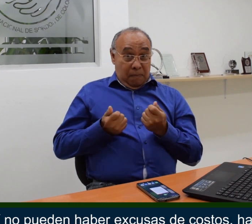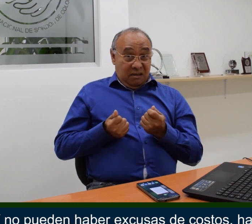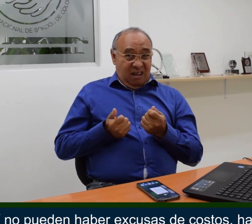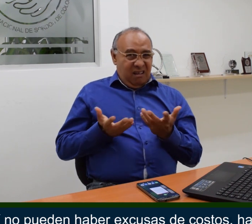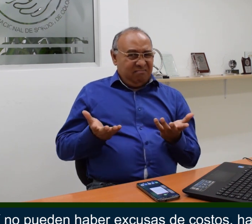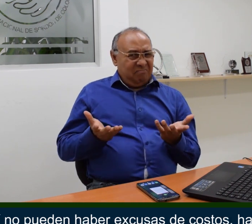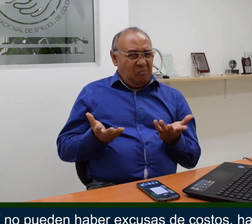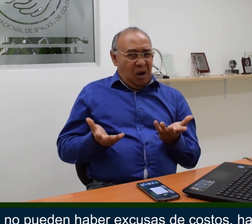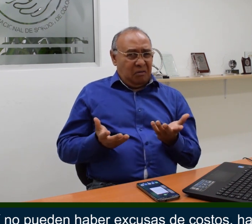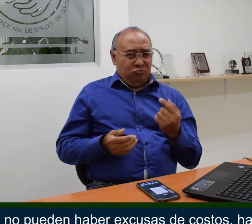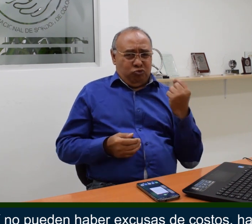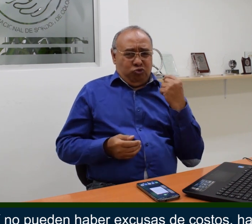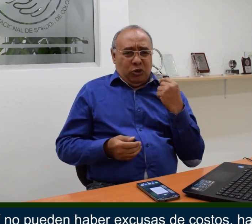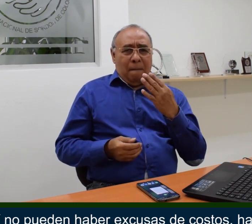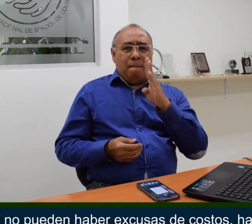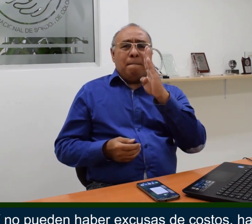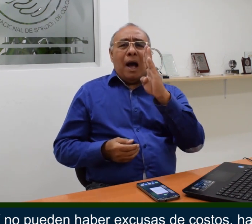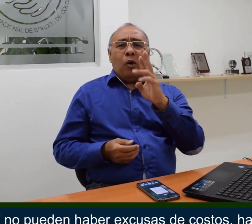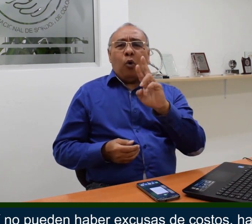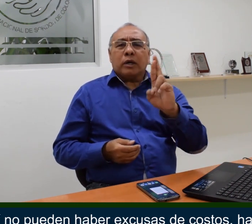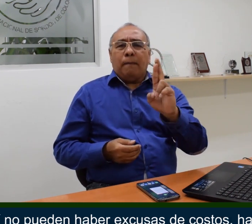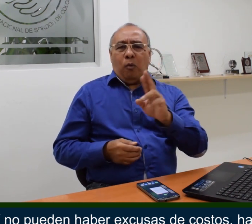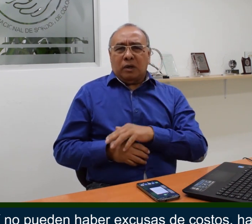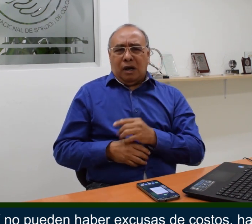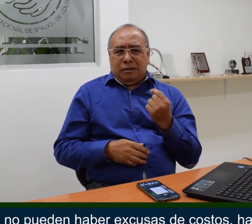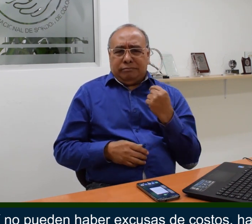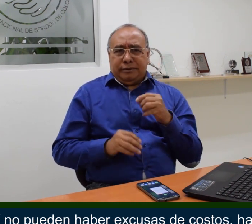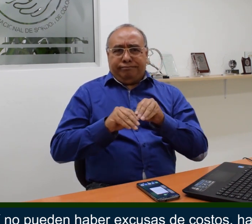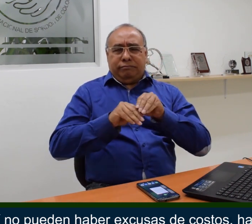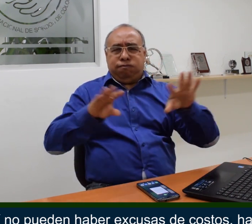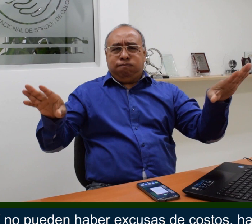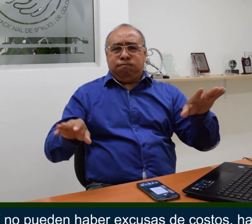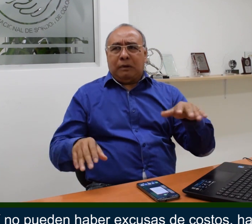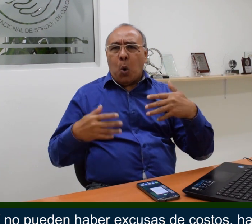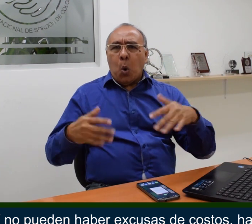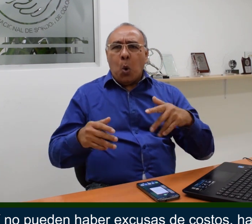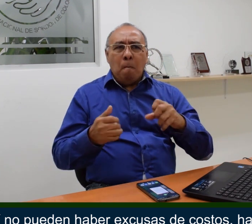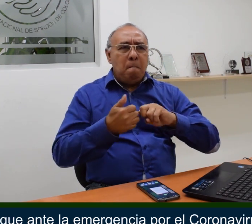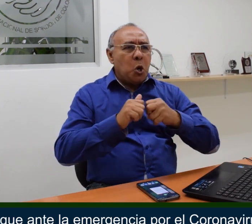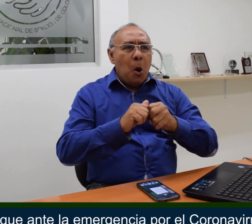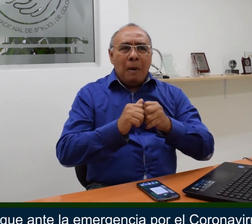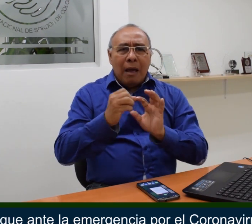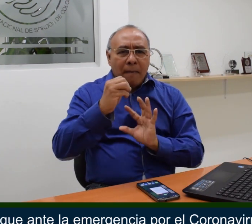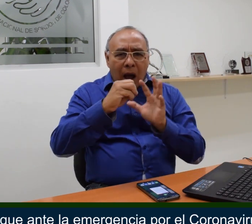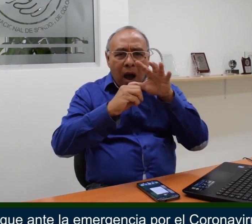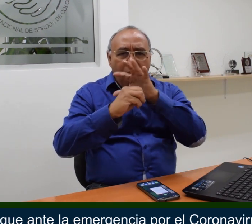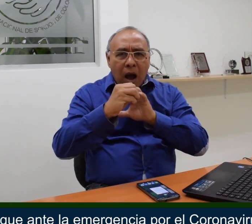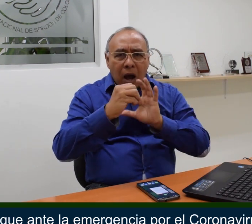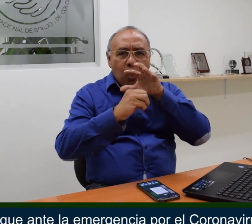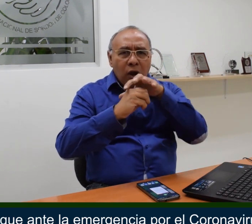sin intérpretes. Y no pueden haber excusas de costos. Hace unos días el Banco de la República dijo que ante la emergencia por el coronavirus, las